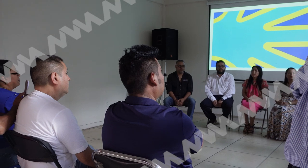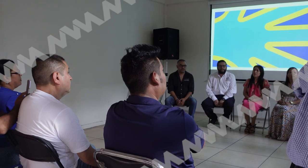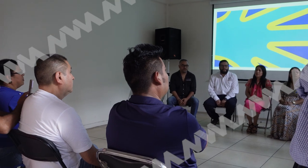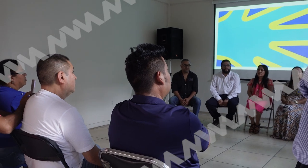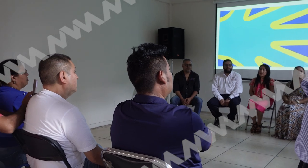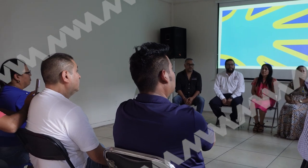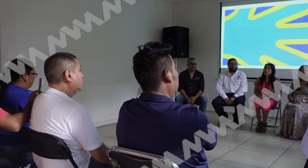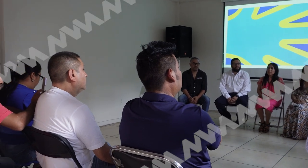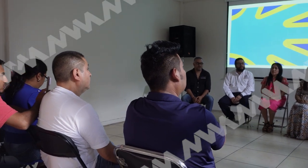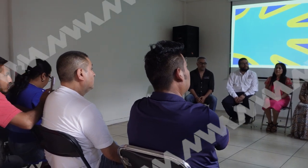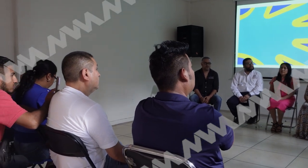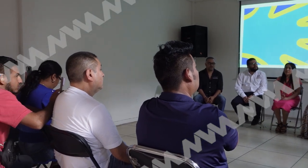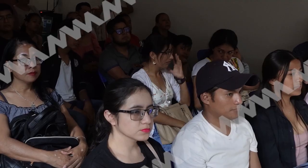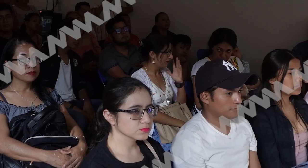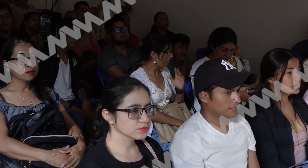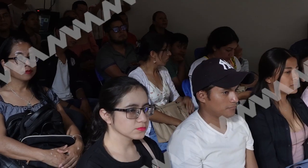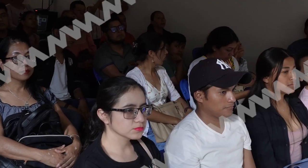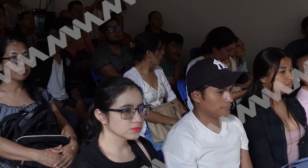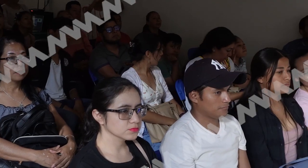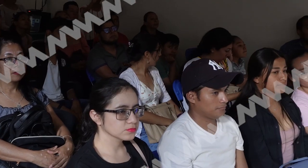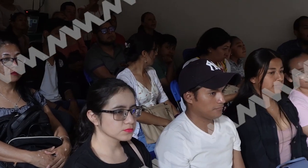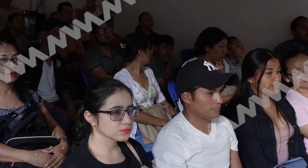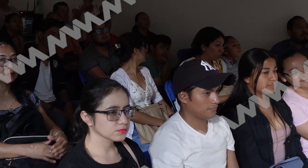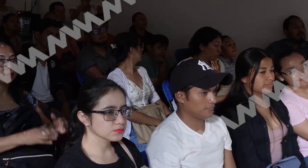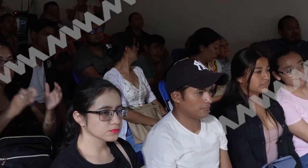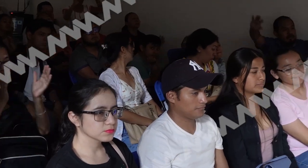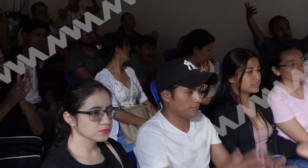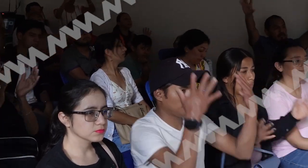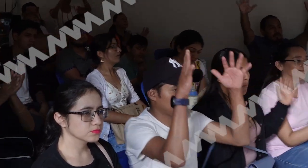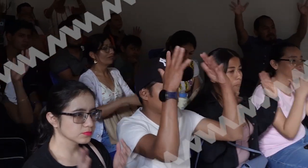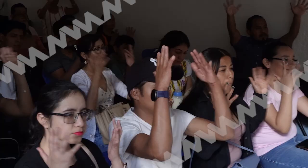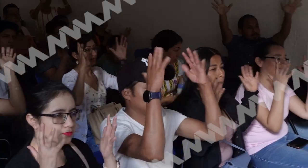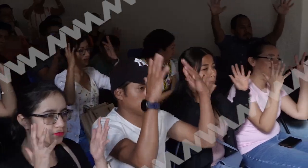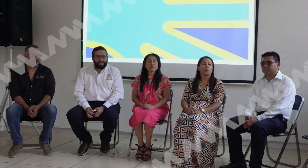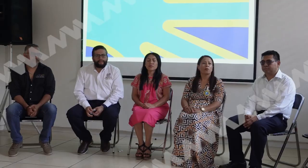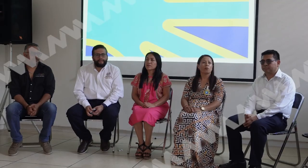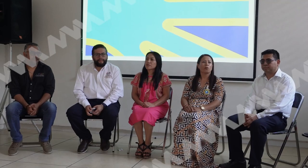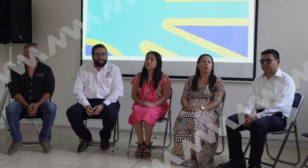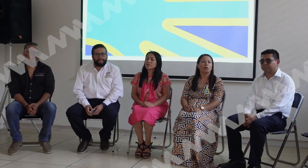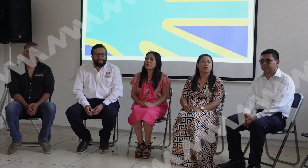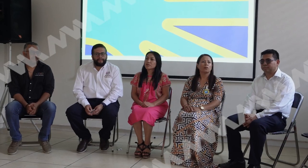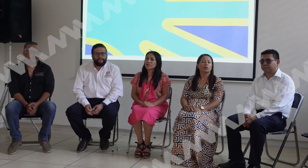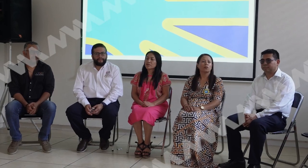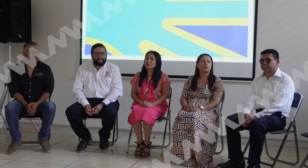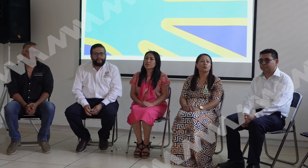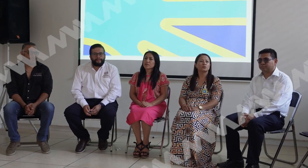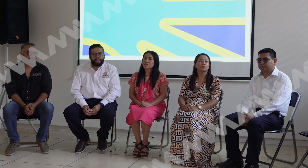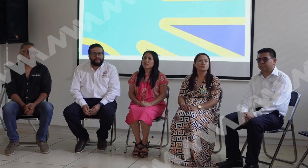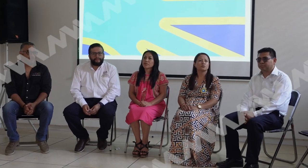La diputada local Xóchitl Jazmín Velázquez Vázquez conmemoró este 23 de septiembre el Día Internacional de las Lenguas de Señas, en presencia de